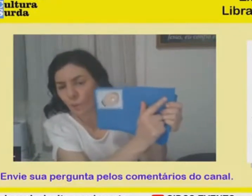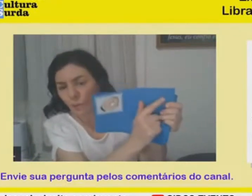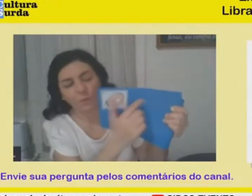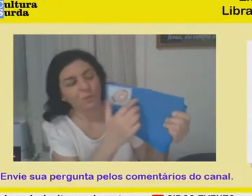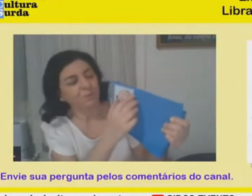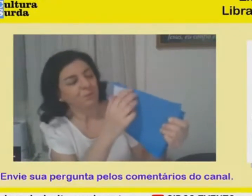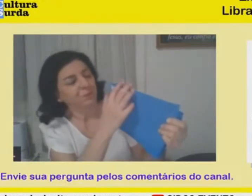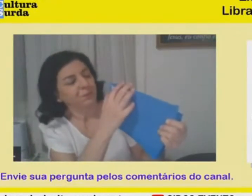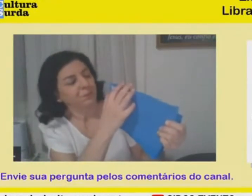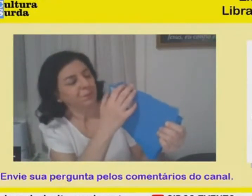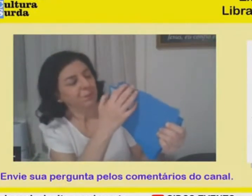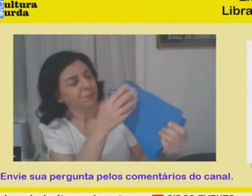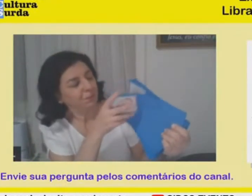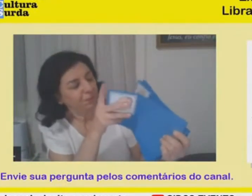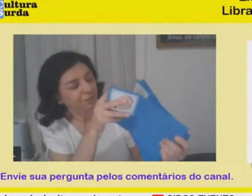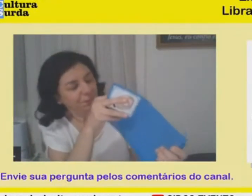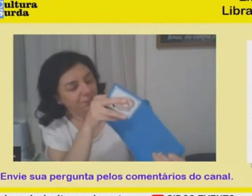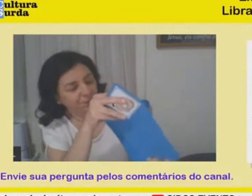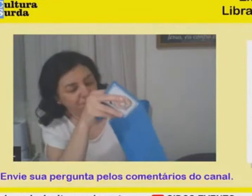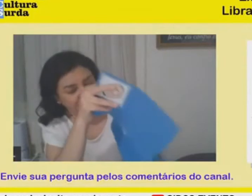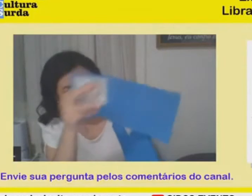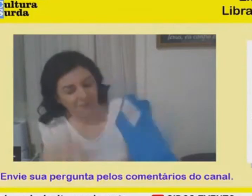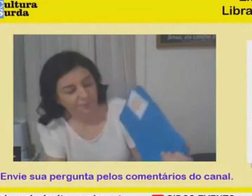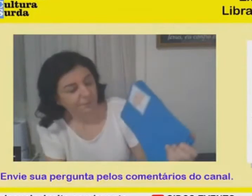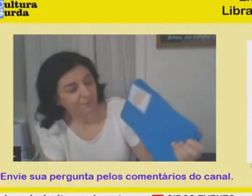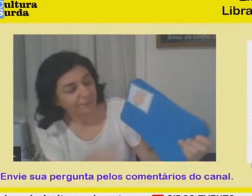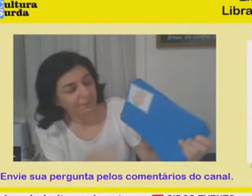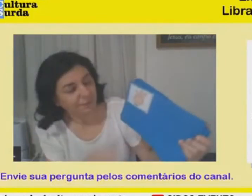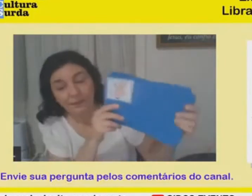Ó, 0, ó, não tem nada.